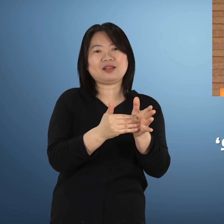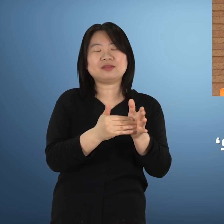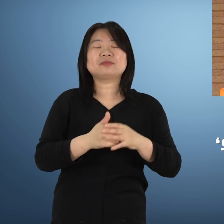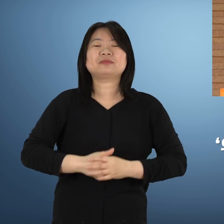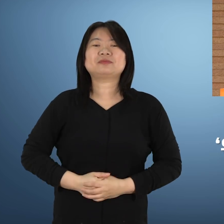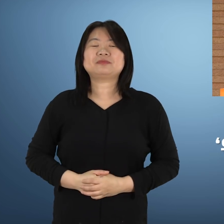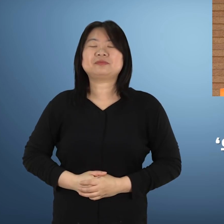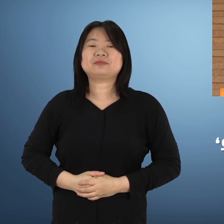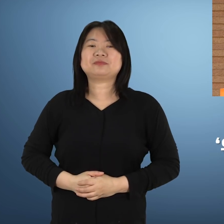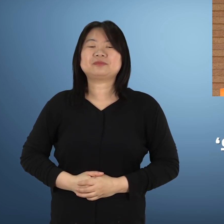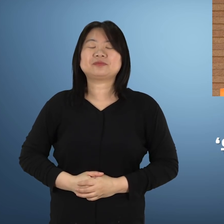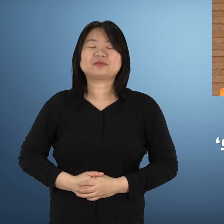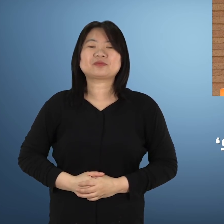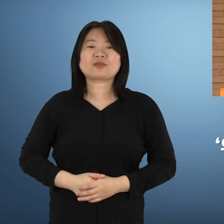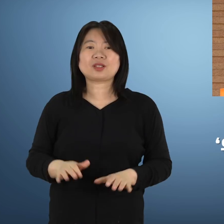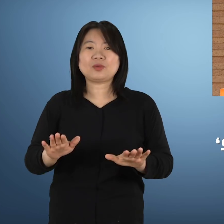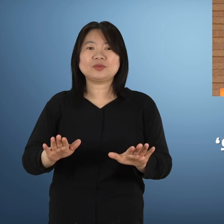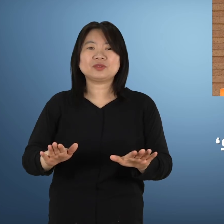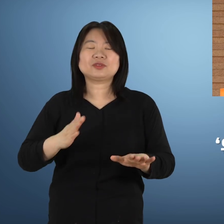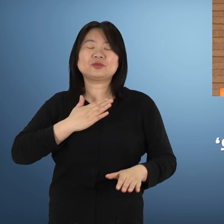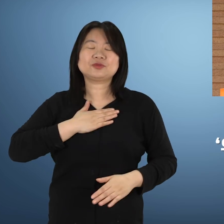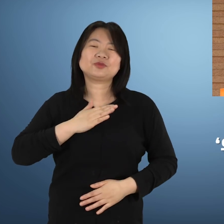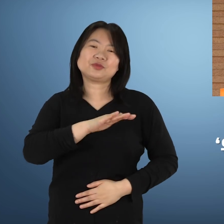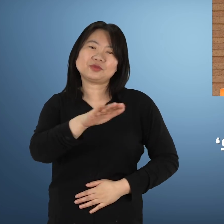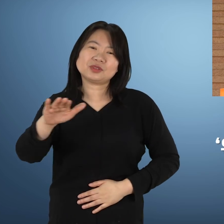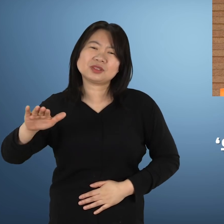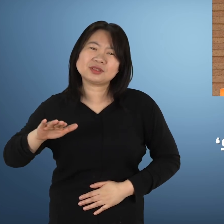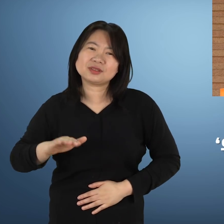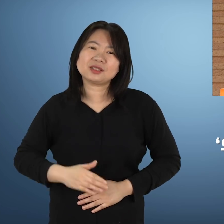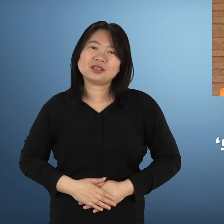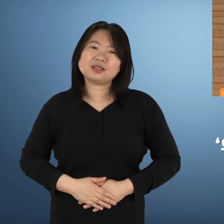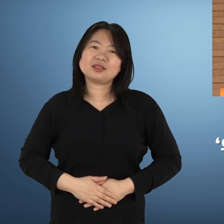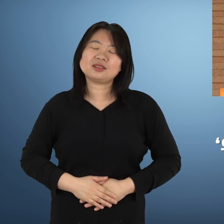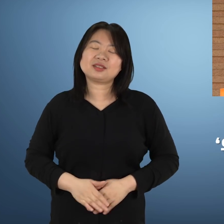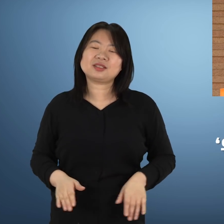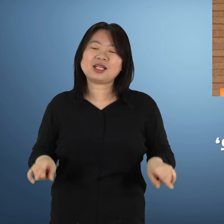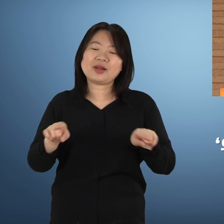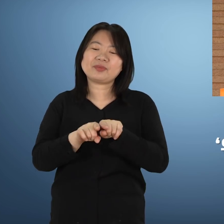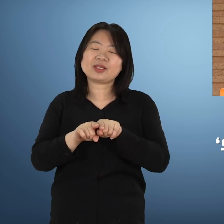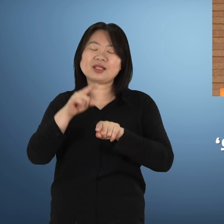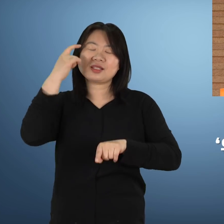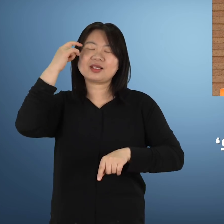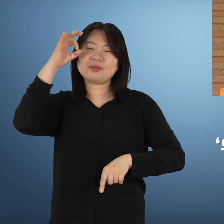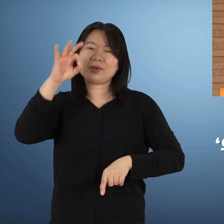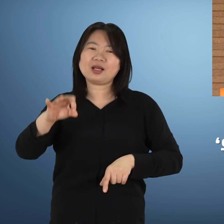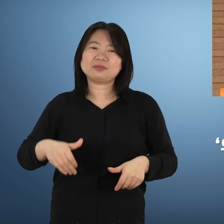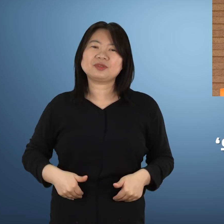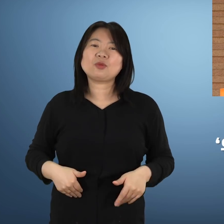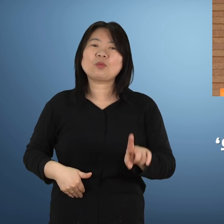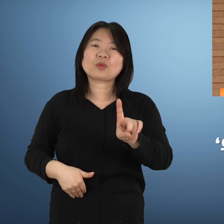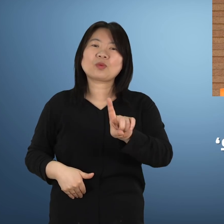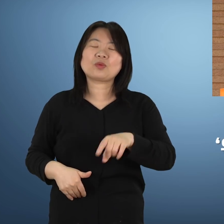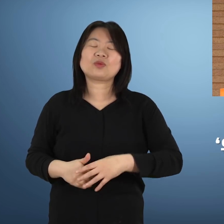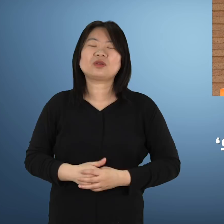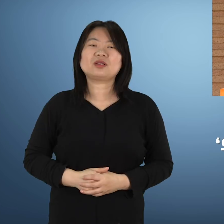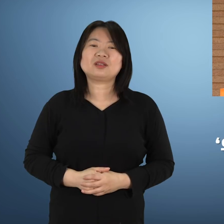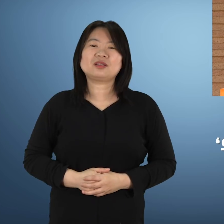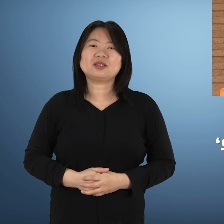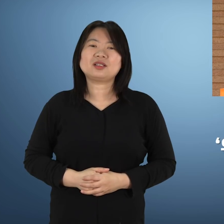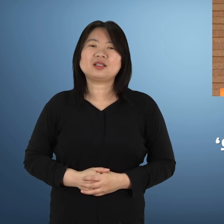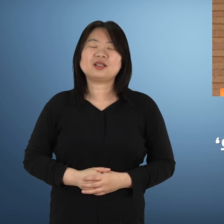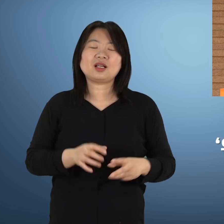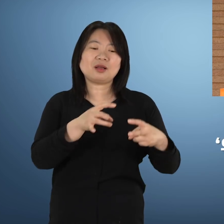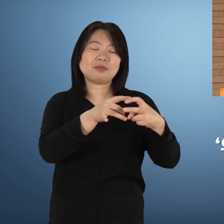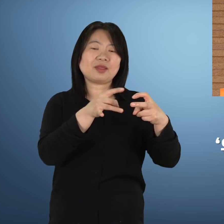그러면 오늘 우리가 함께 생각해 봐야 될 이 애통은